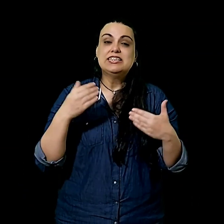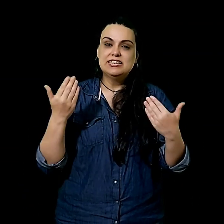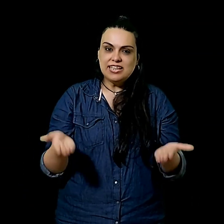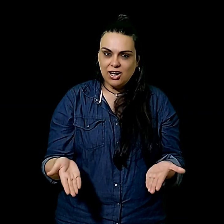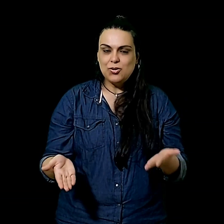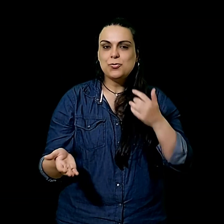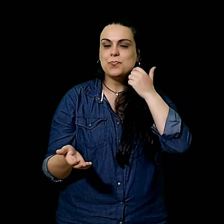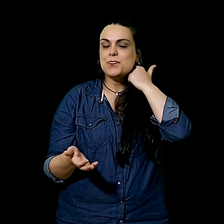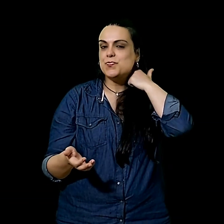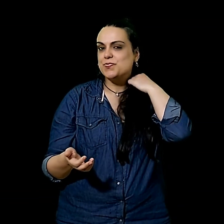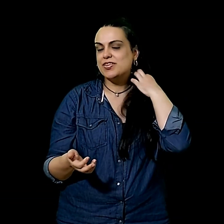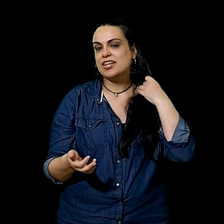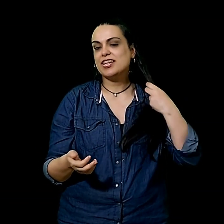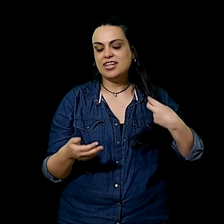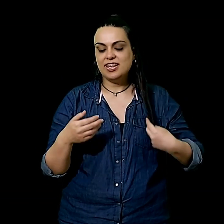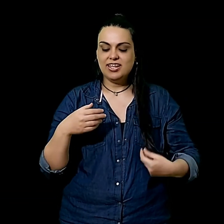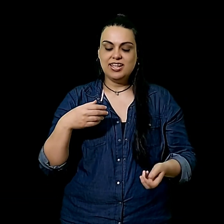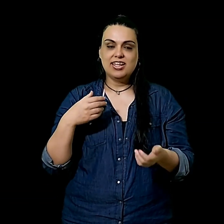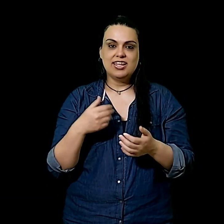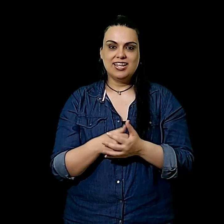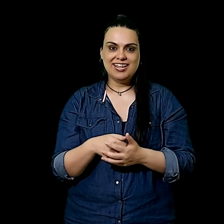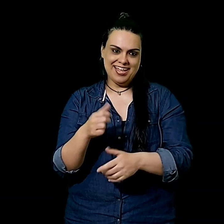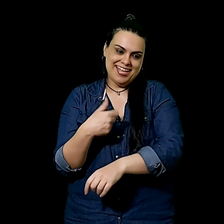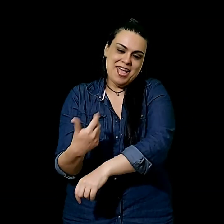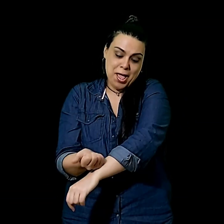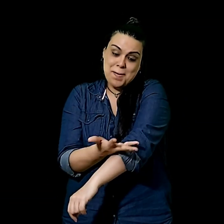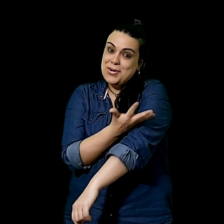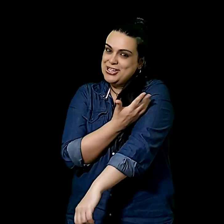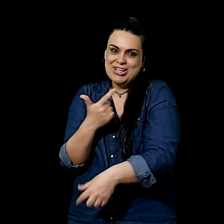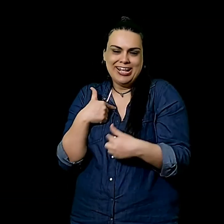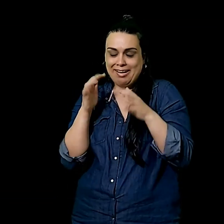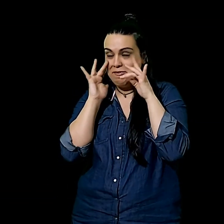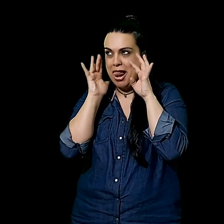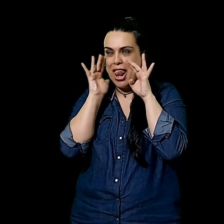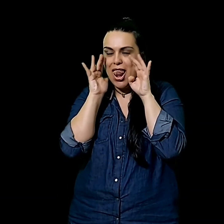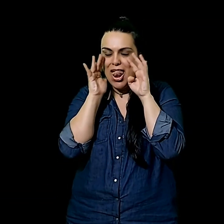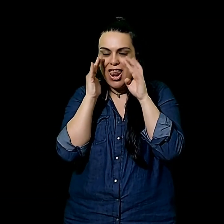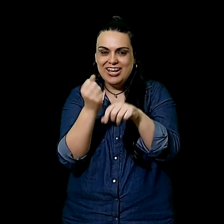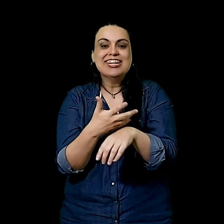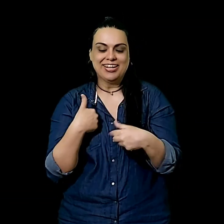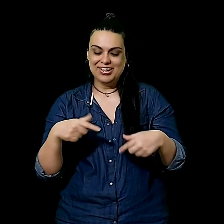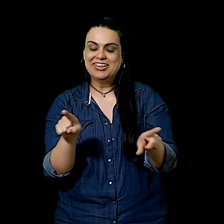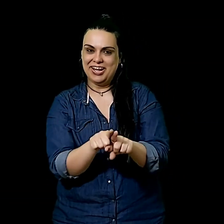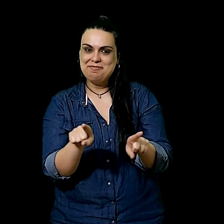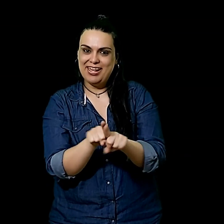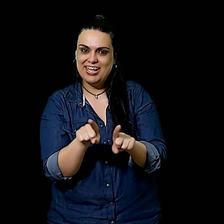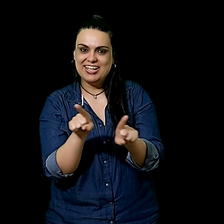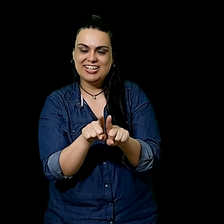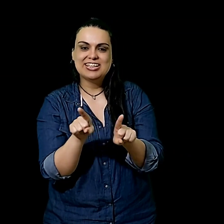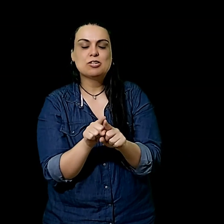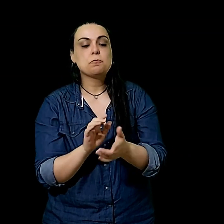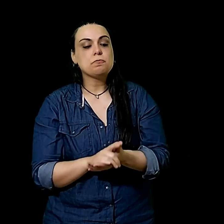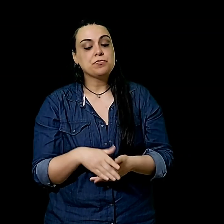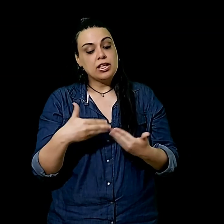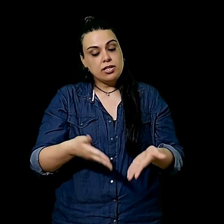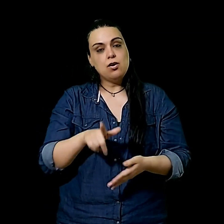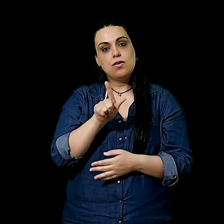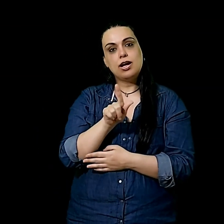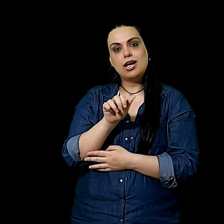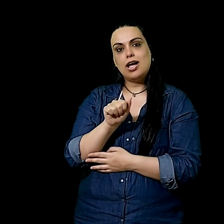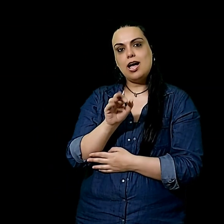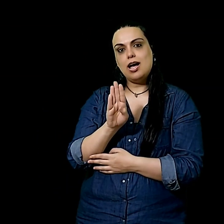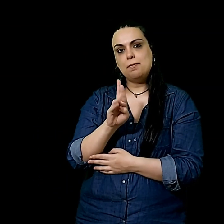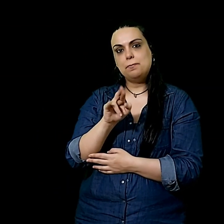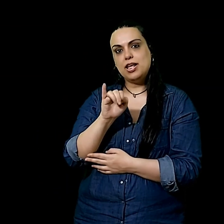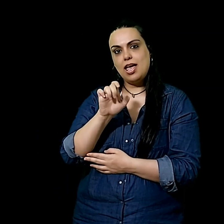Gente, então... tá aqui. Fico emocionada, você tá vendo? Eu fico. Eu também. Tá aqui a